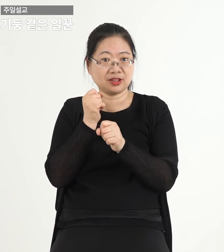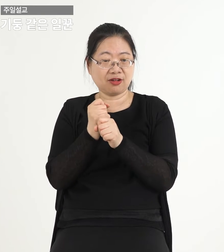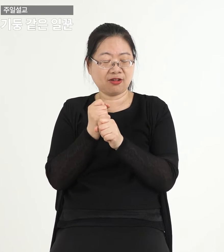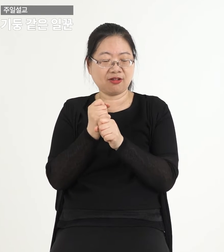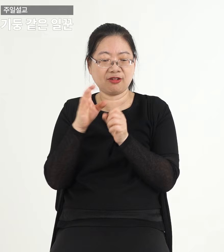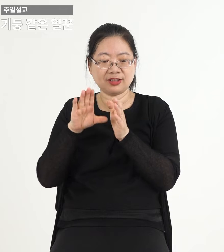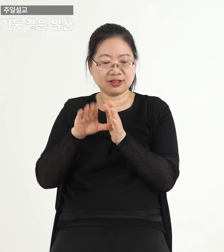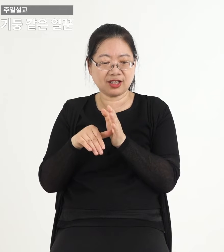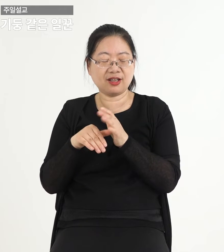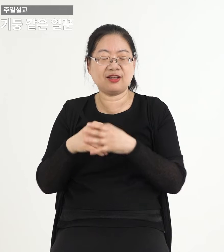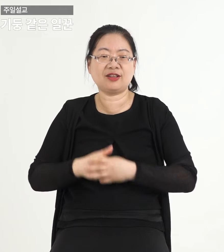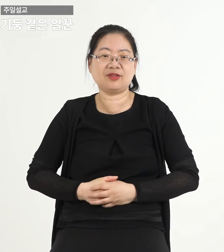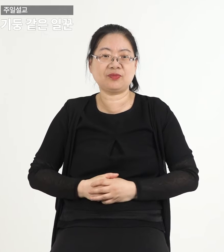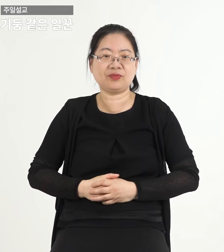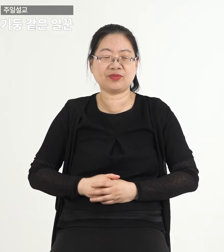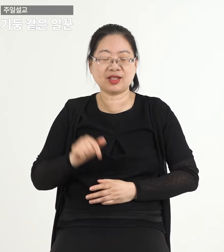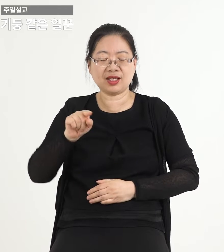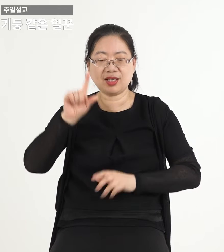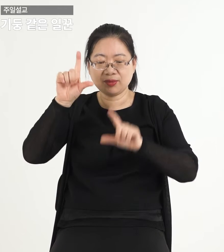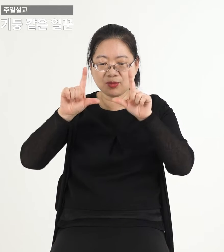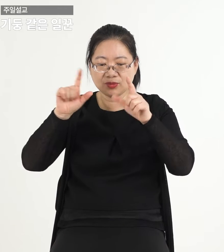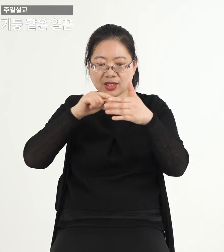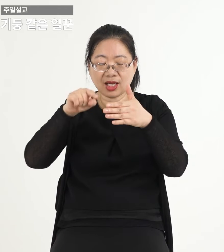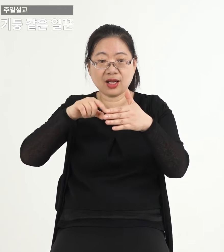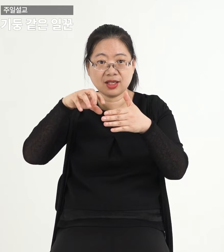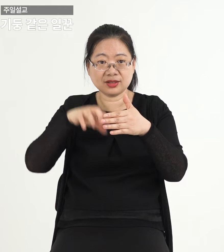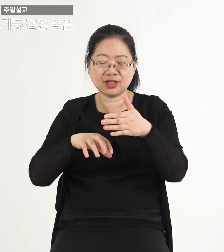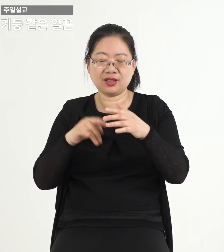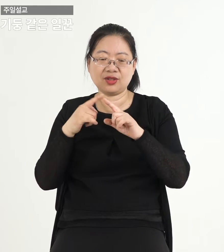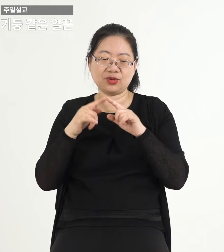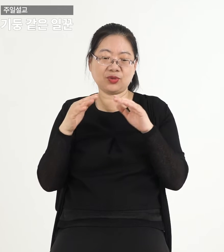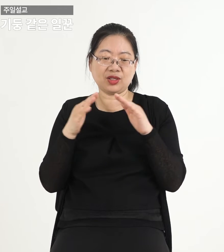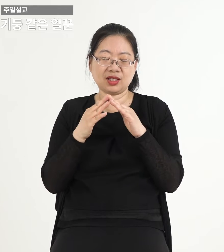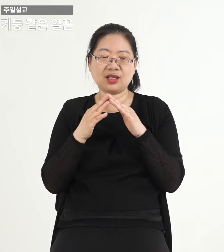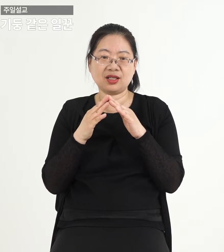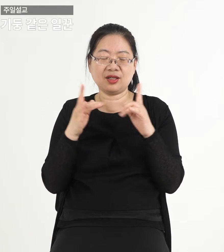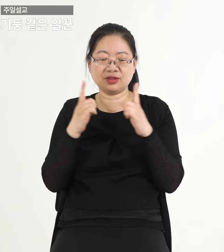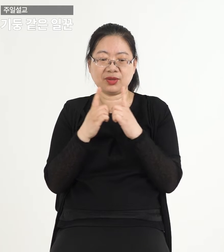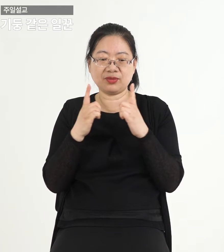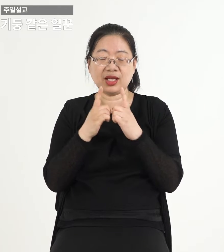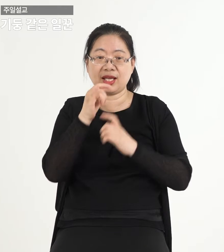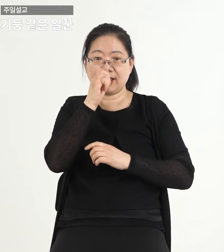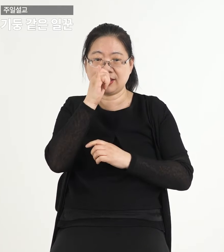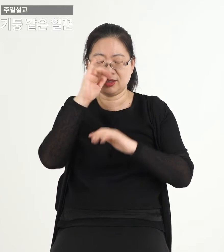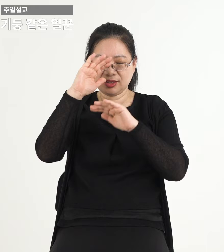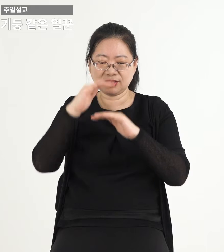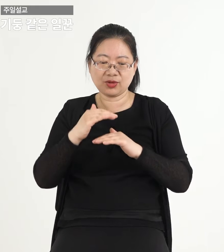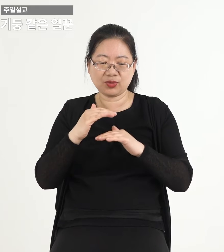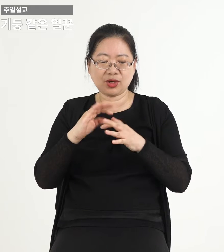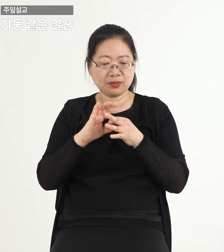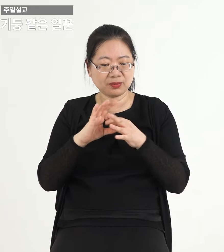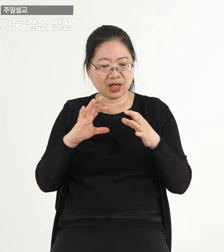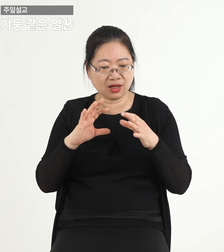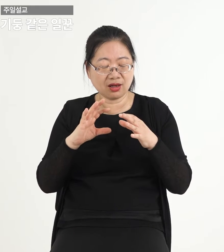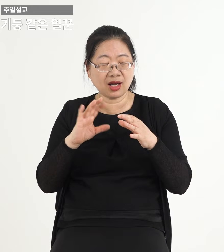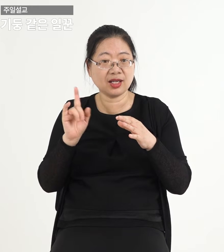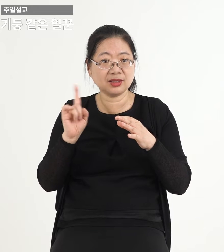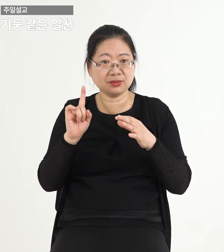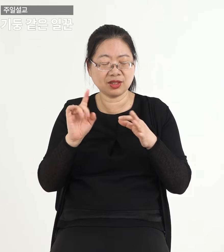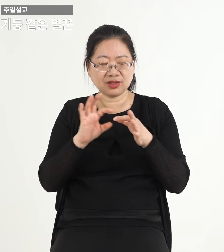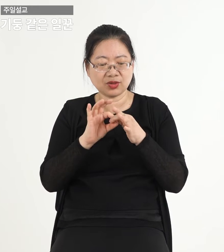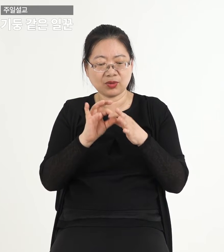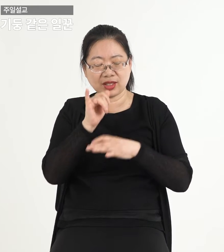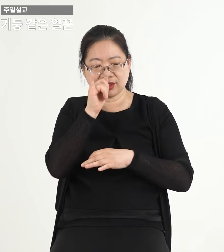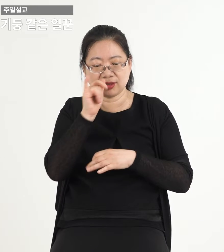때는 이 이미지 속에 교회가 처해 있는 내용과 무관할까요? 어떤